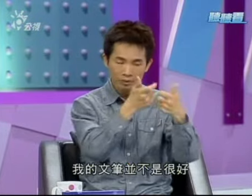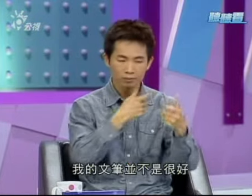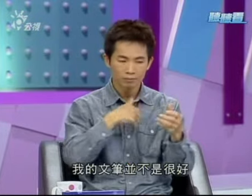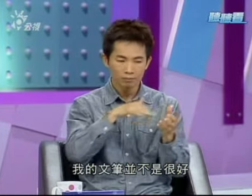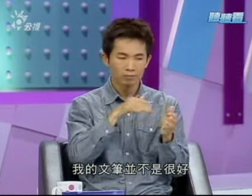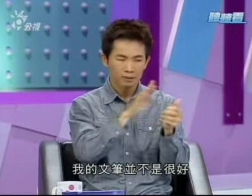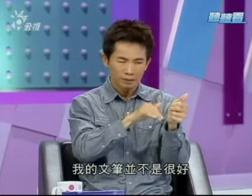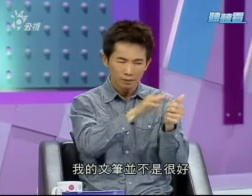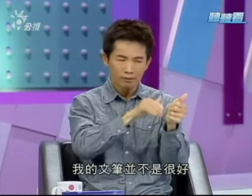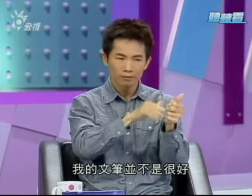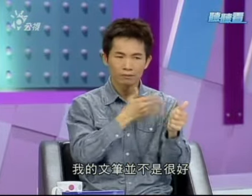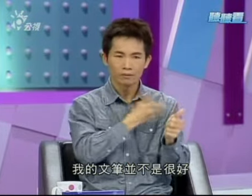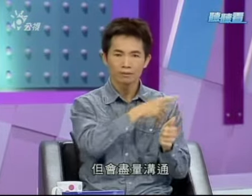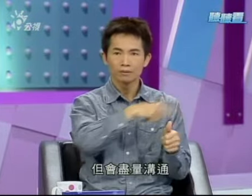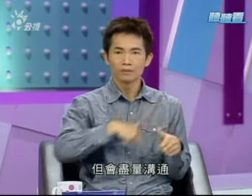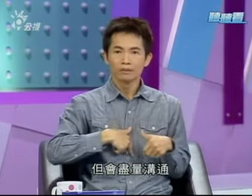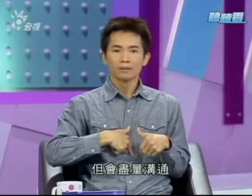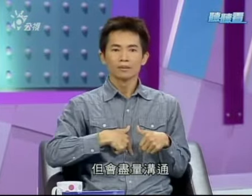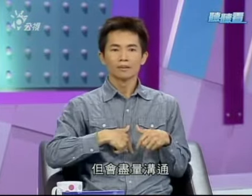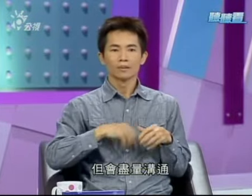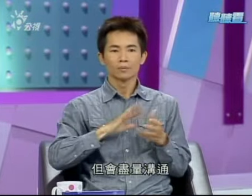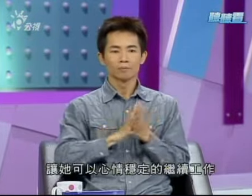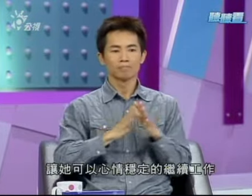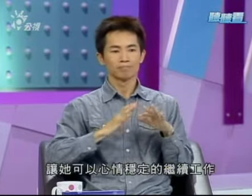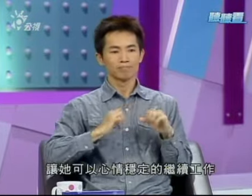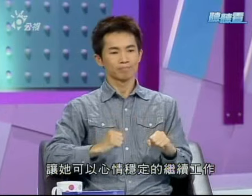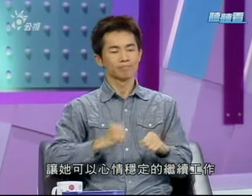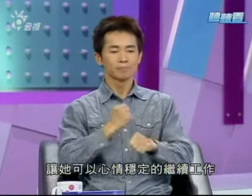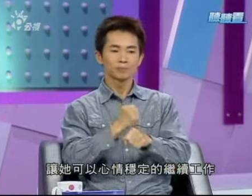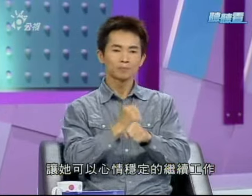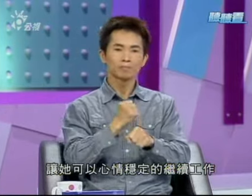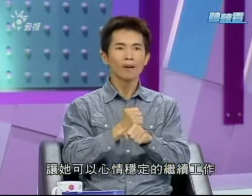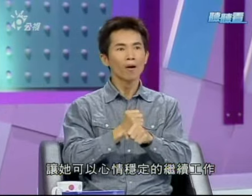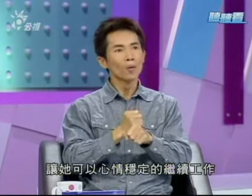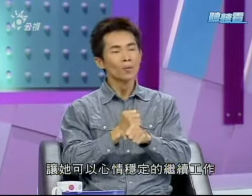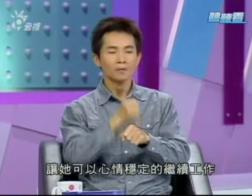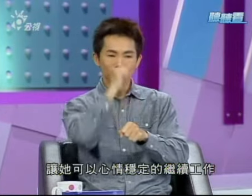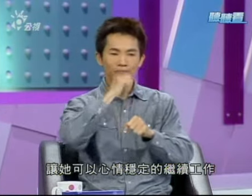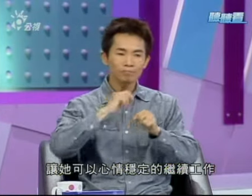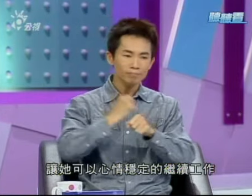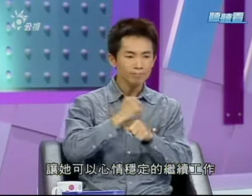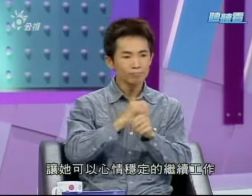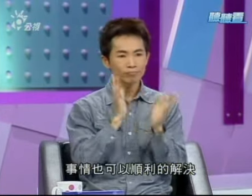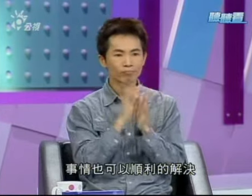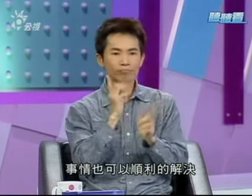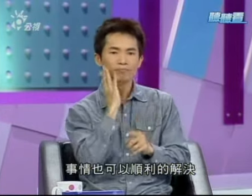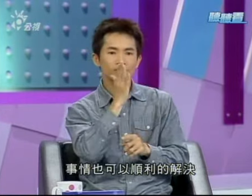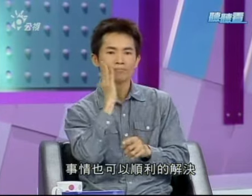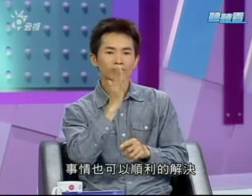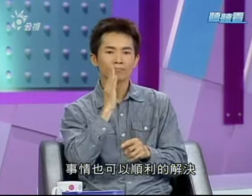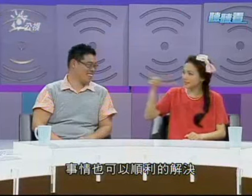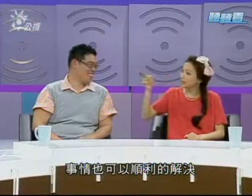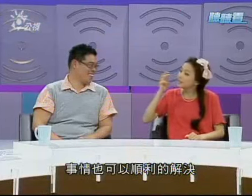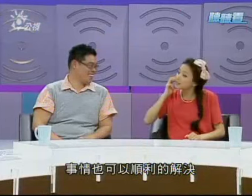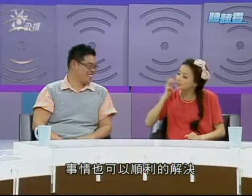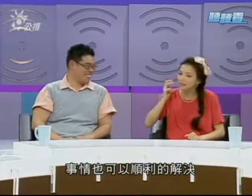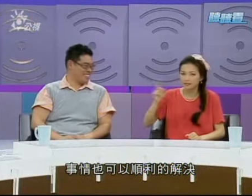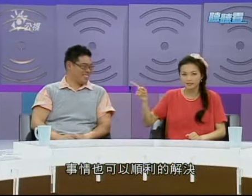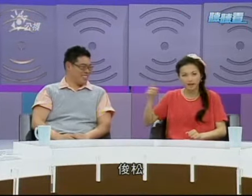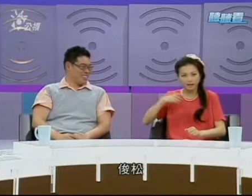文笔并不是很好但会尽量沟通让她可以心情稳定地继续工作事情也可以顺利地解决俊宋